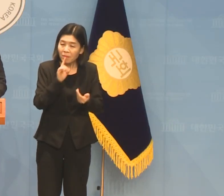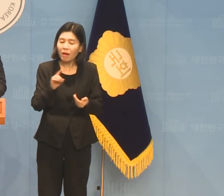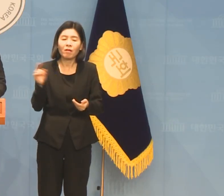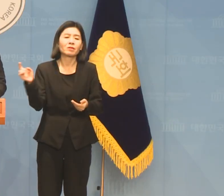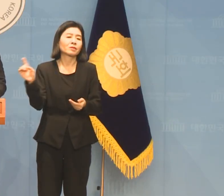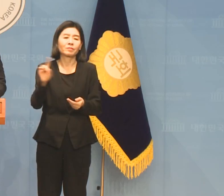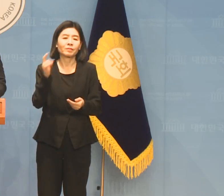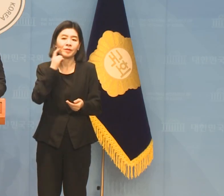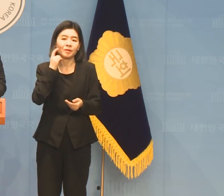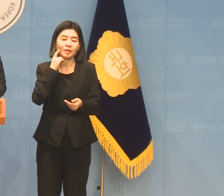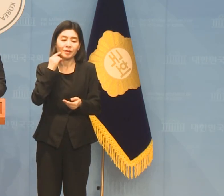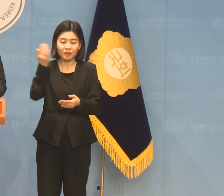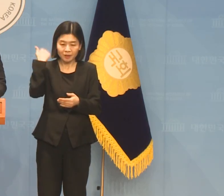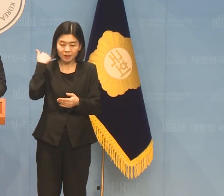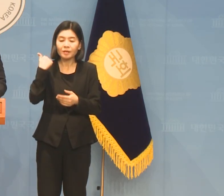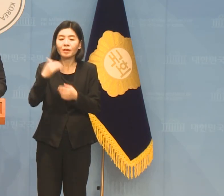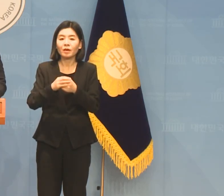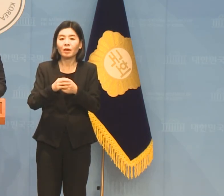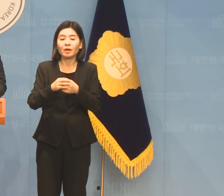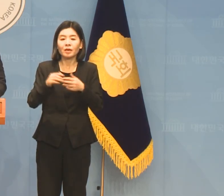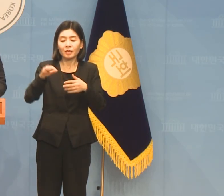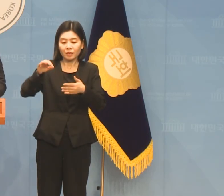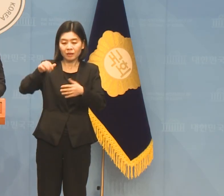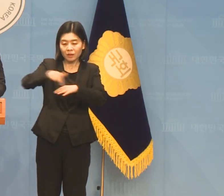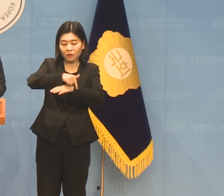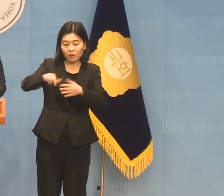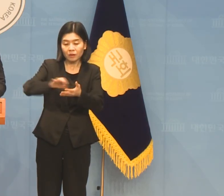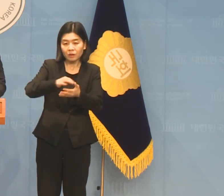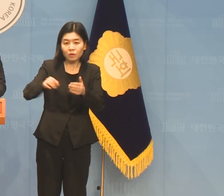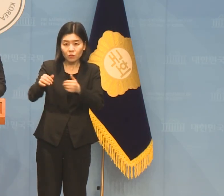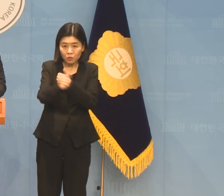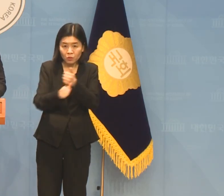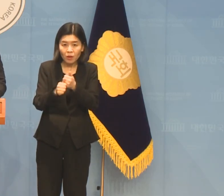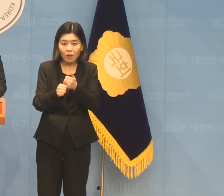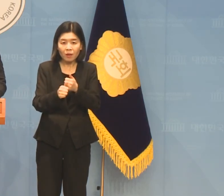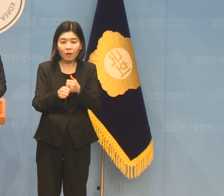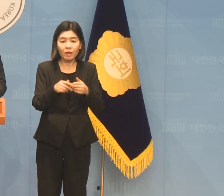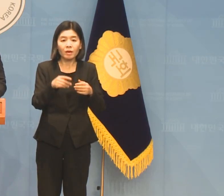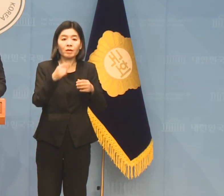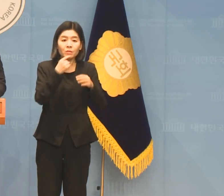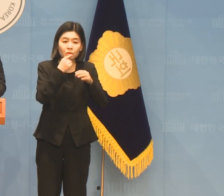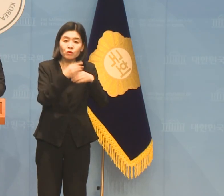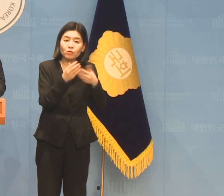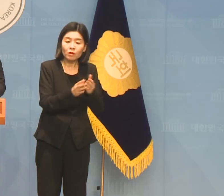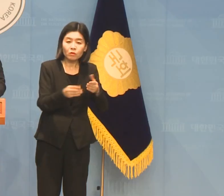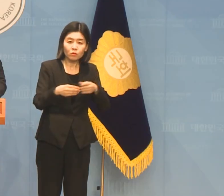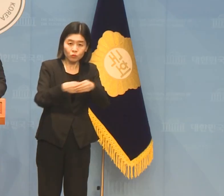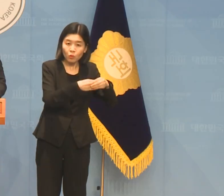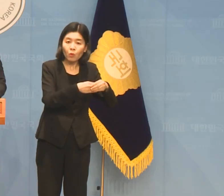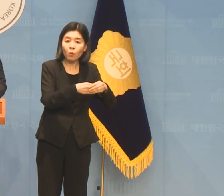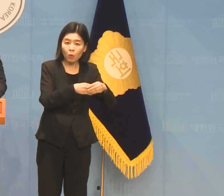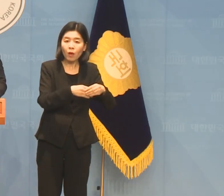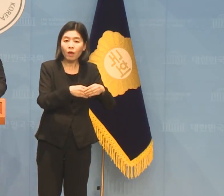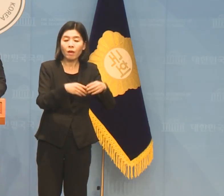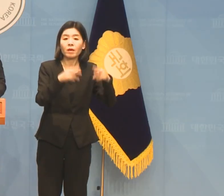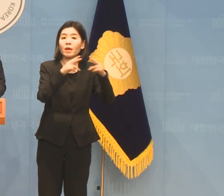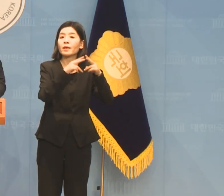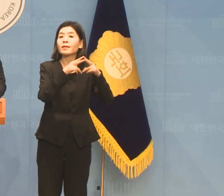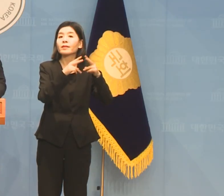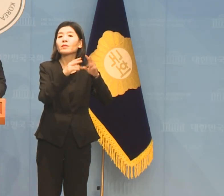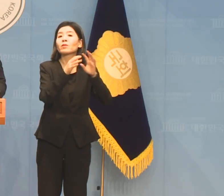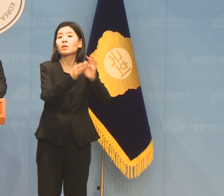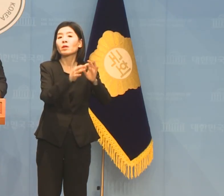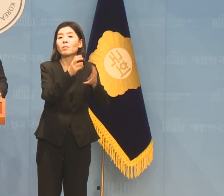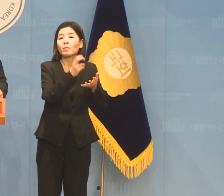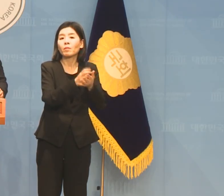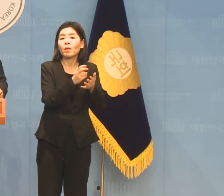2월 28일 기획재정위원회에서 민주당 주도로 강화된 K-치스법이 통과되었으며 이는 반도체 시설 투자에